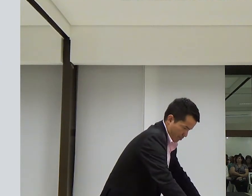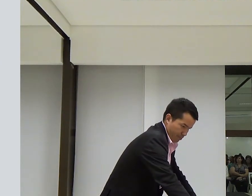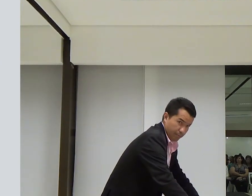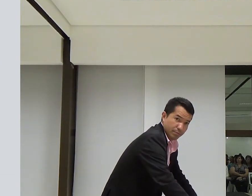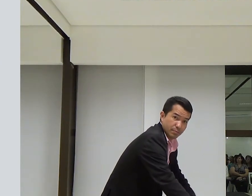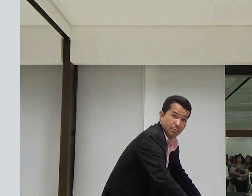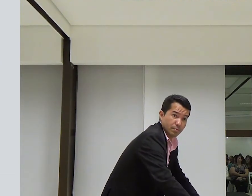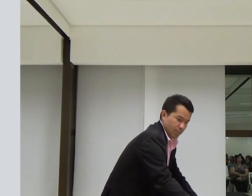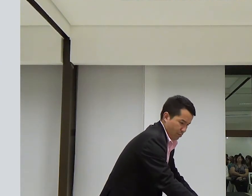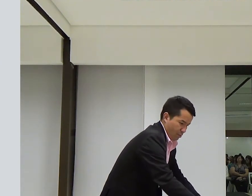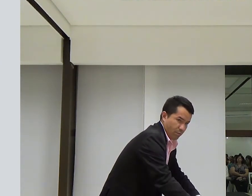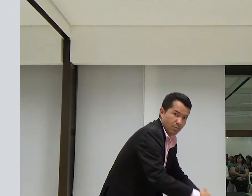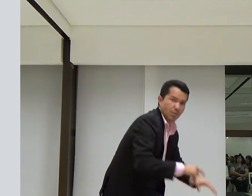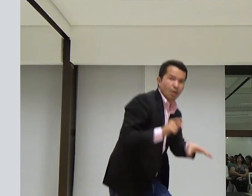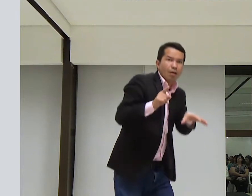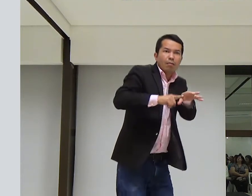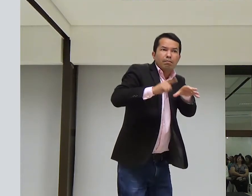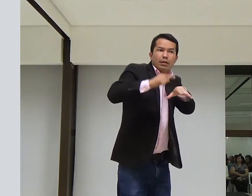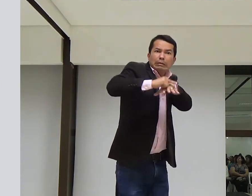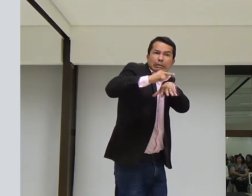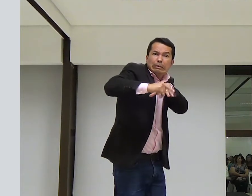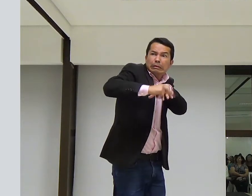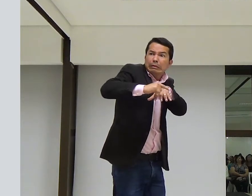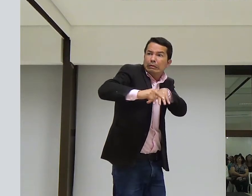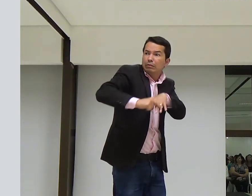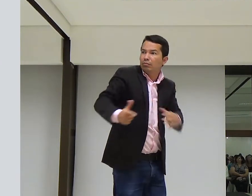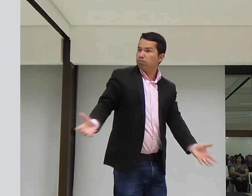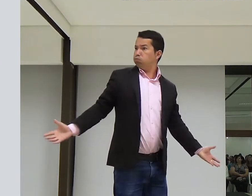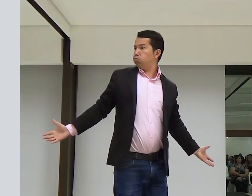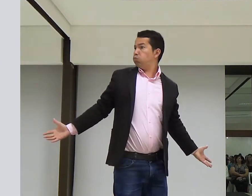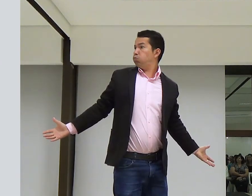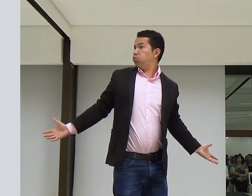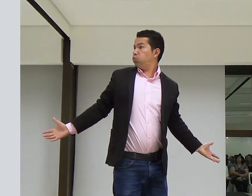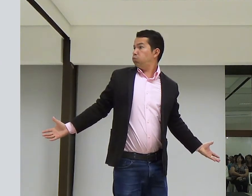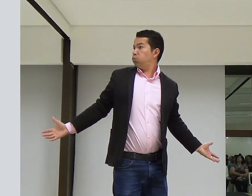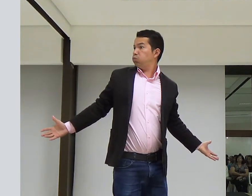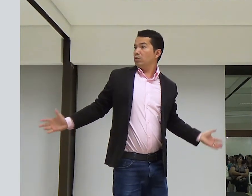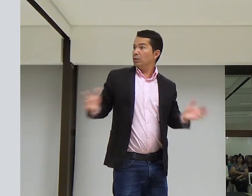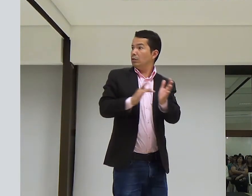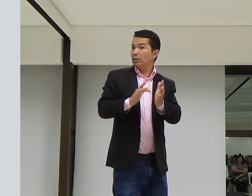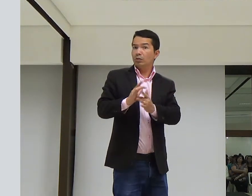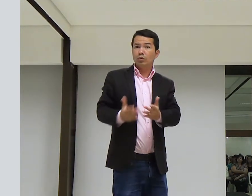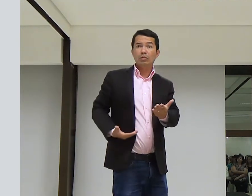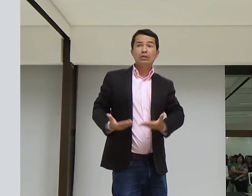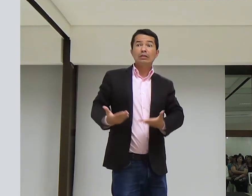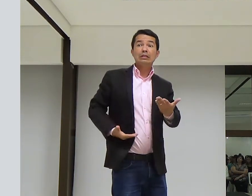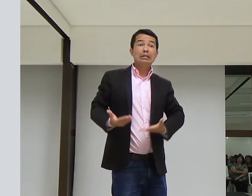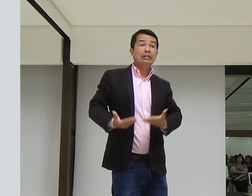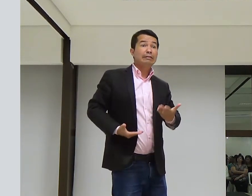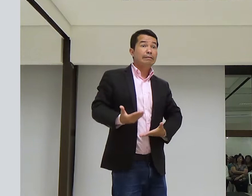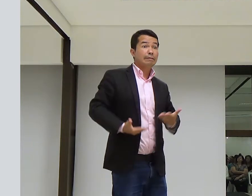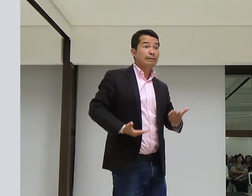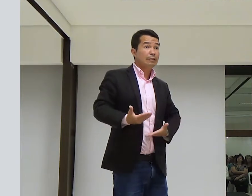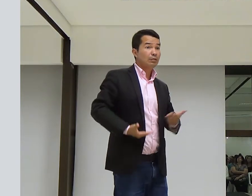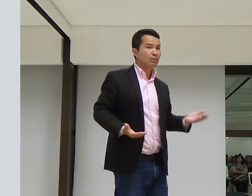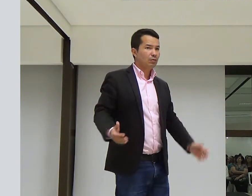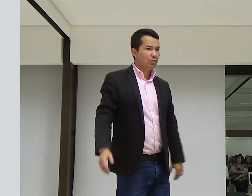e um recipiente de água e lava o quê? Os pés dos seus discípulos. Ele mostrou o